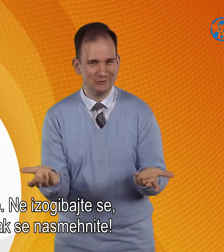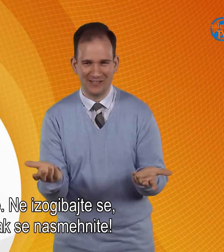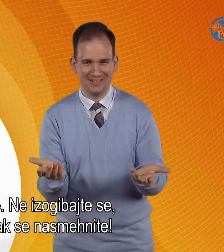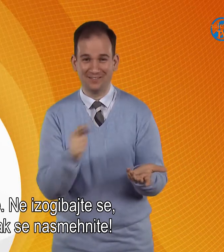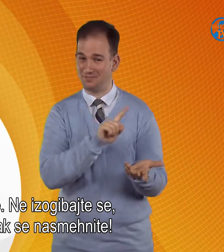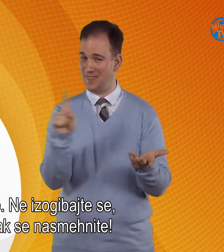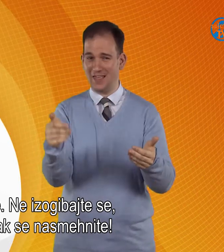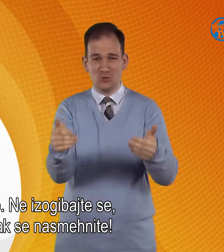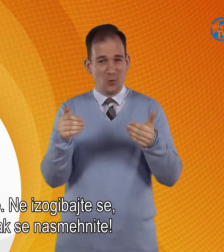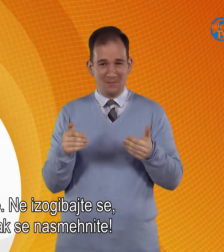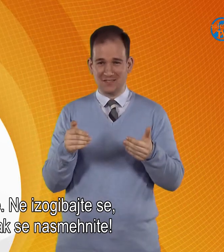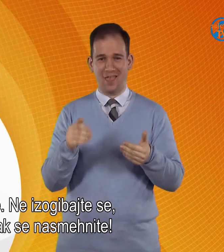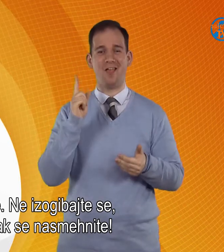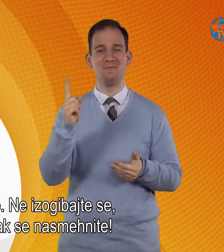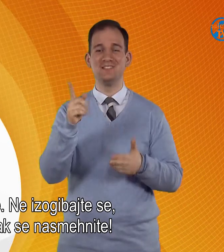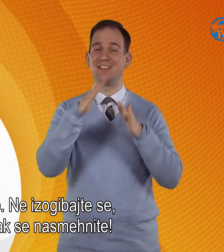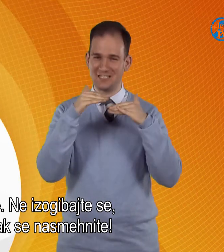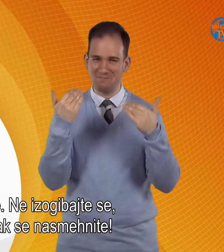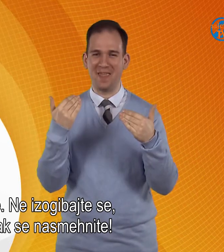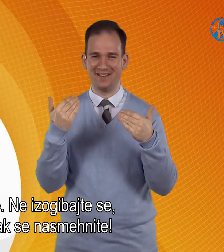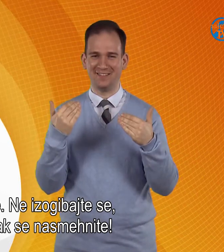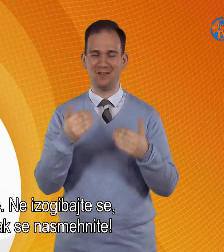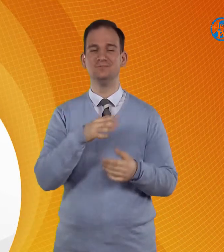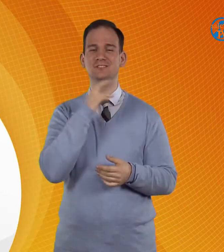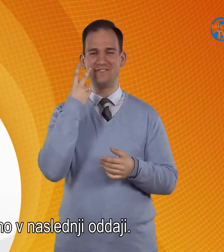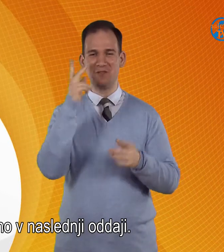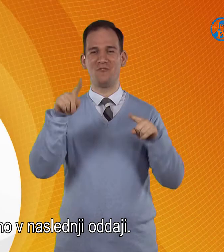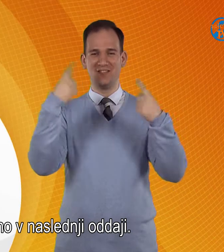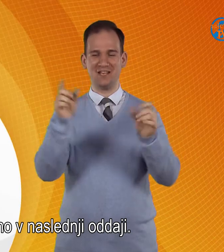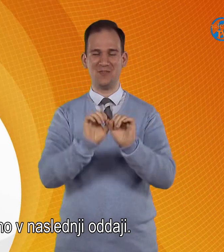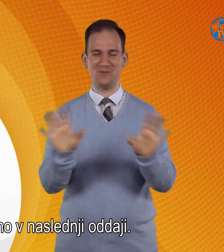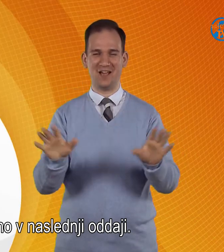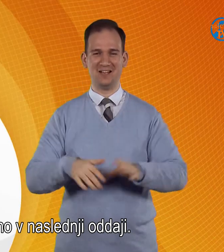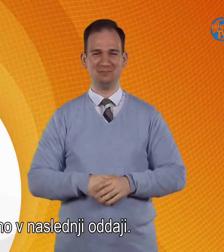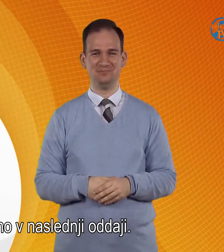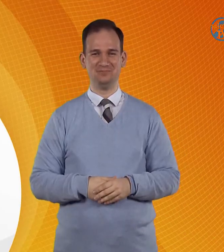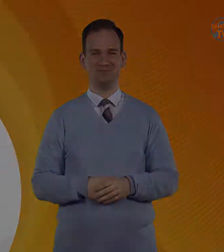Nihče. Ne izogibajte se, ampak se nasmehnite. Se vidimo v naslednji oddaji.